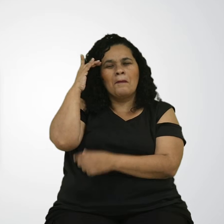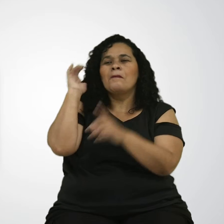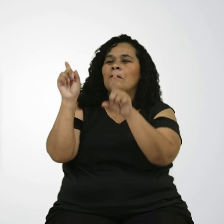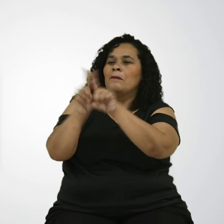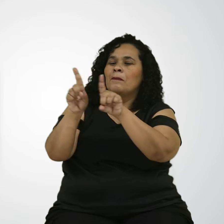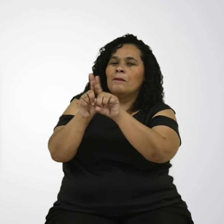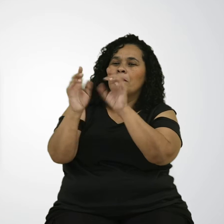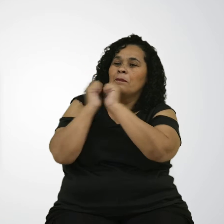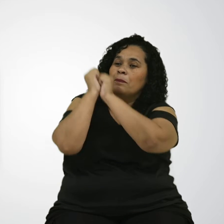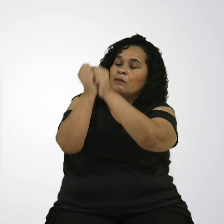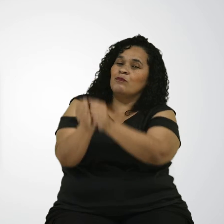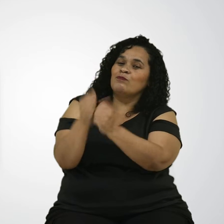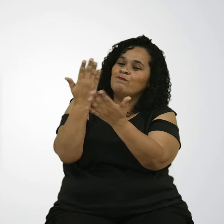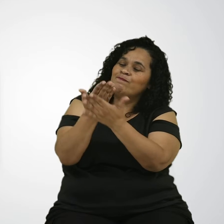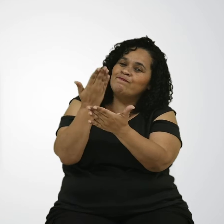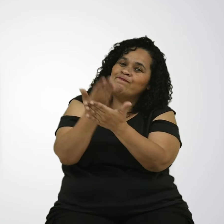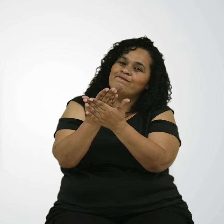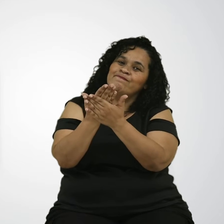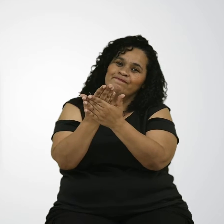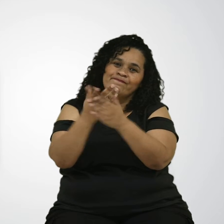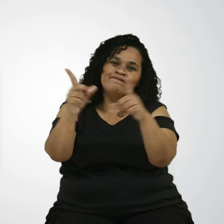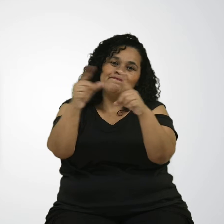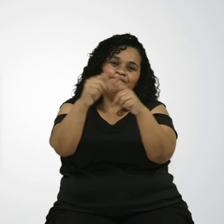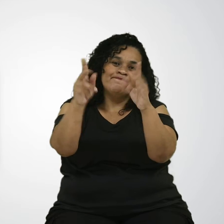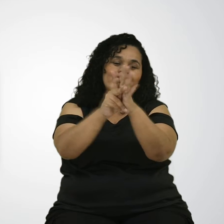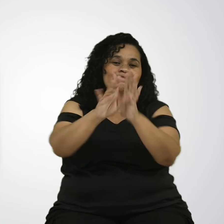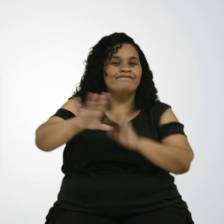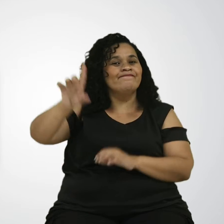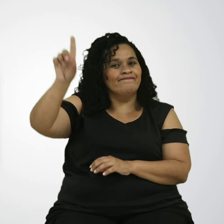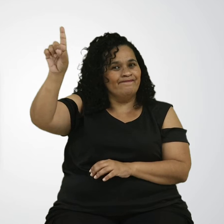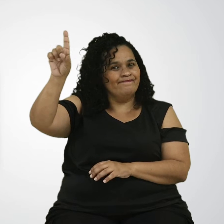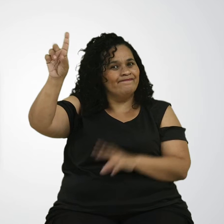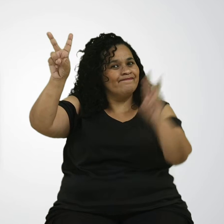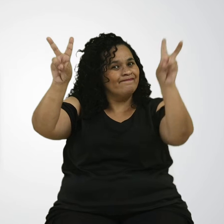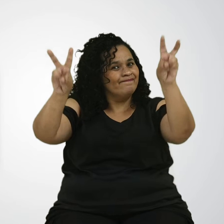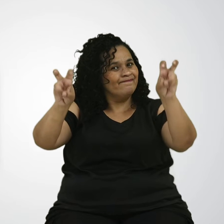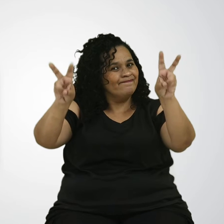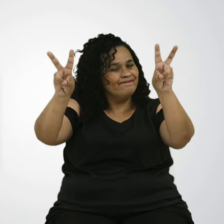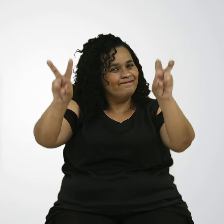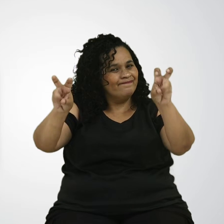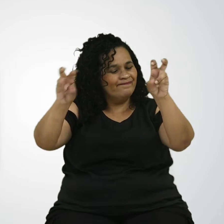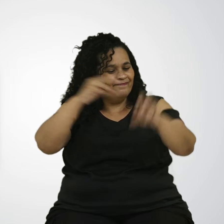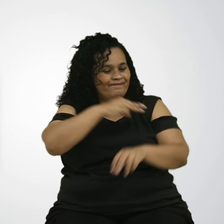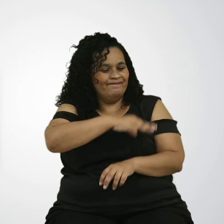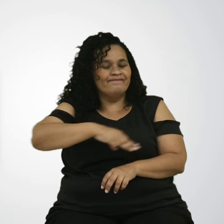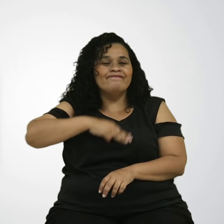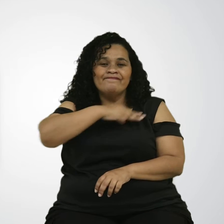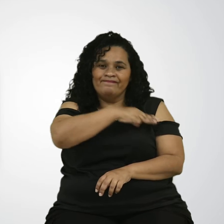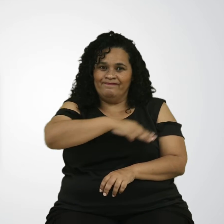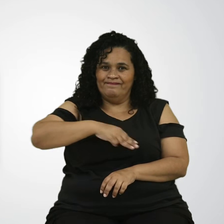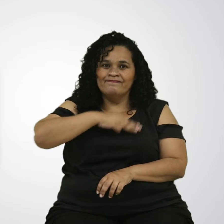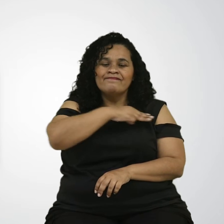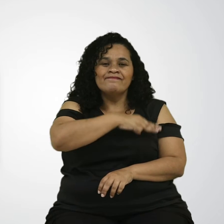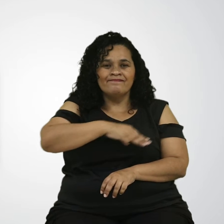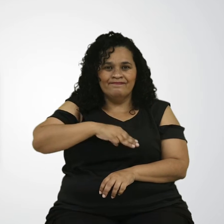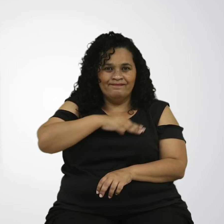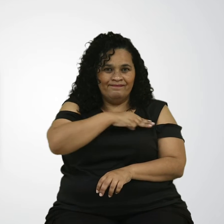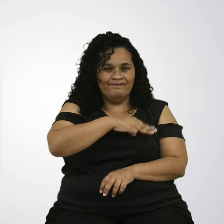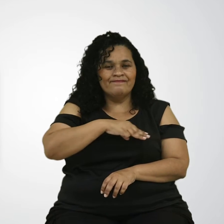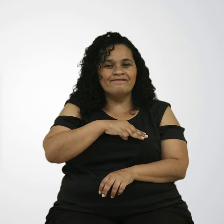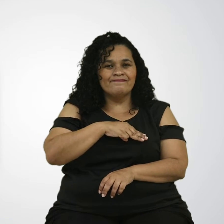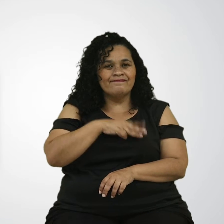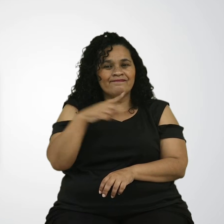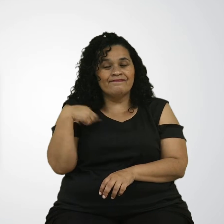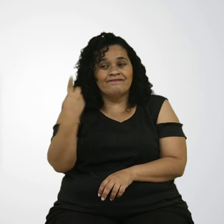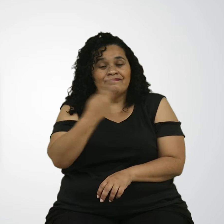a palavra de Deus em torno desse tema, missão. Como você sabe, esses são os norteadores, né,